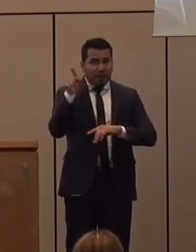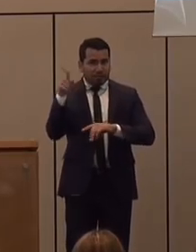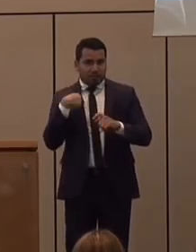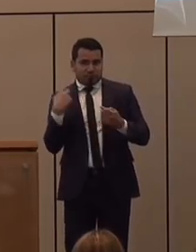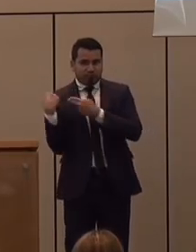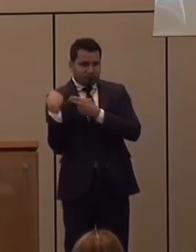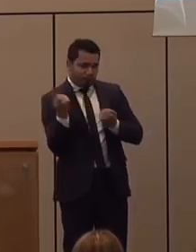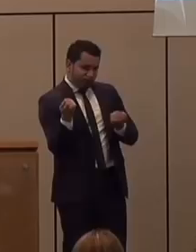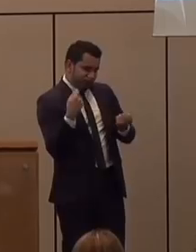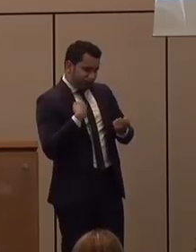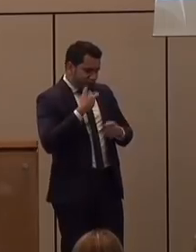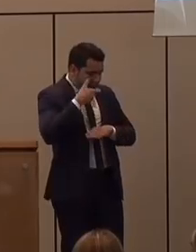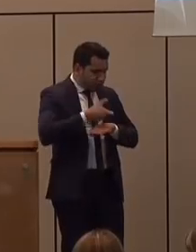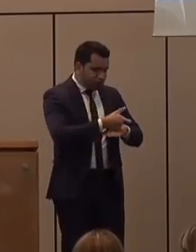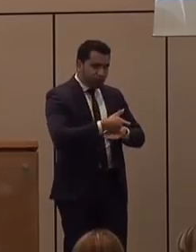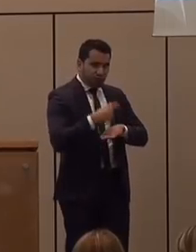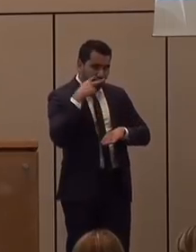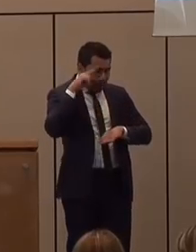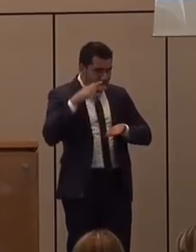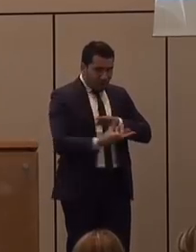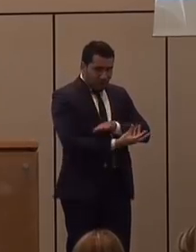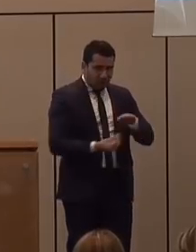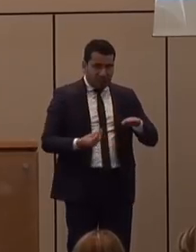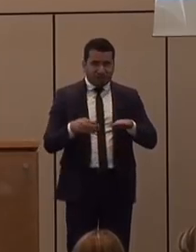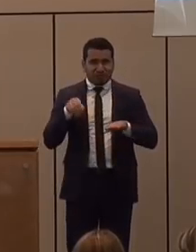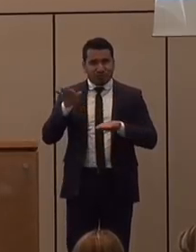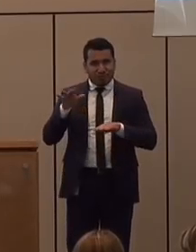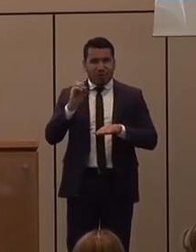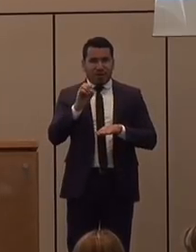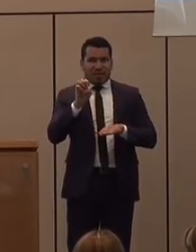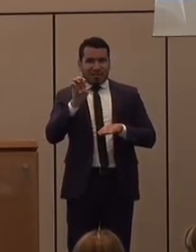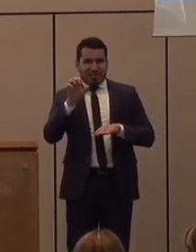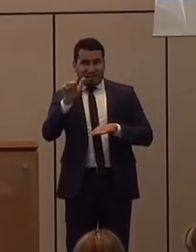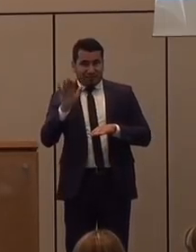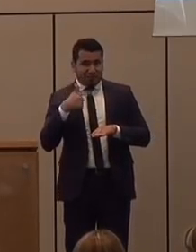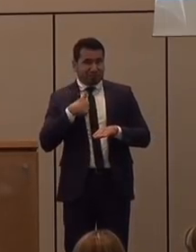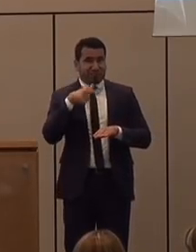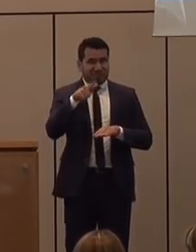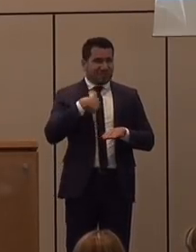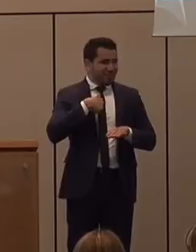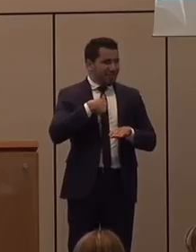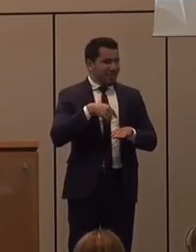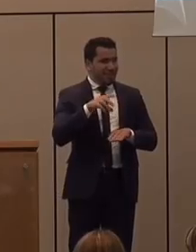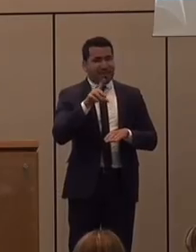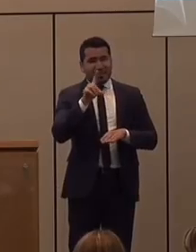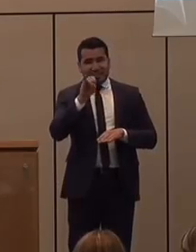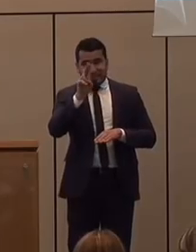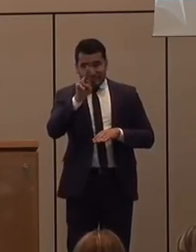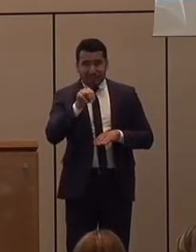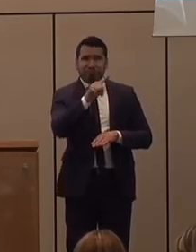al contrabando la uiaf que es la unidad de lavado de activos la dian la policía fiscal y aduanera